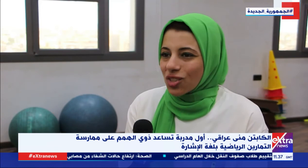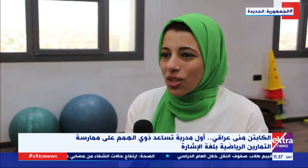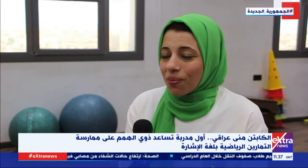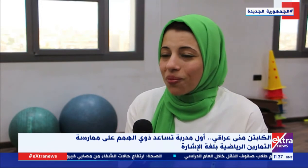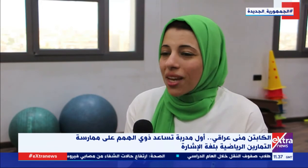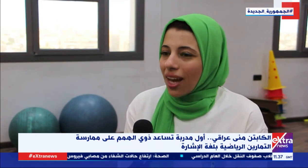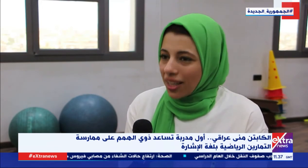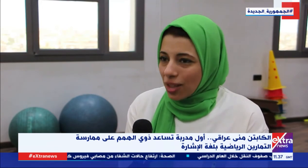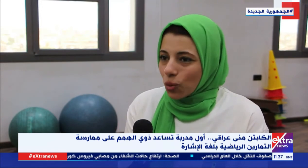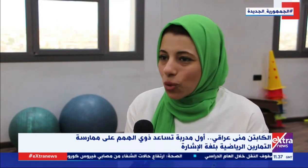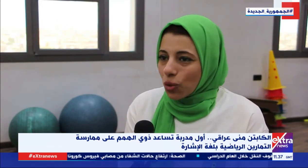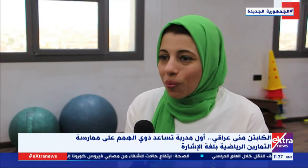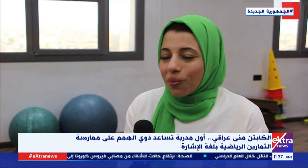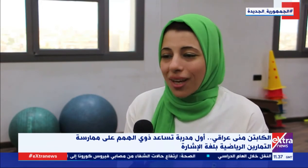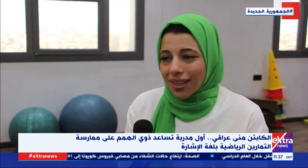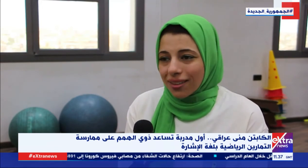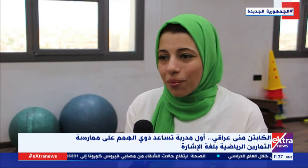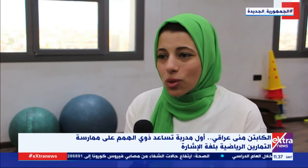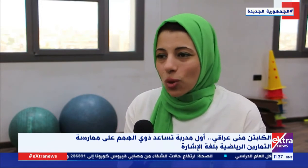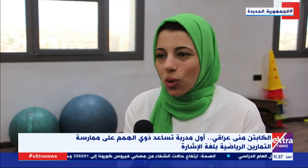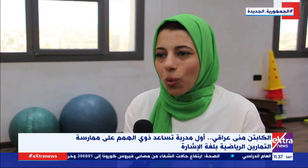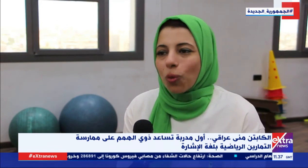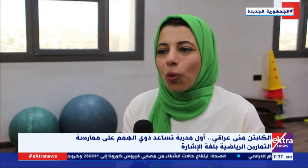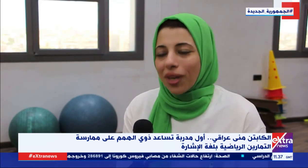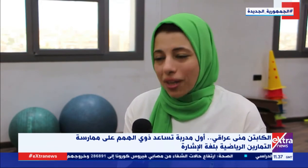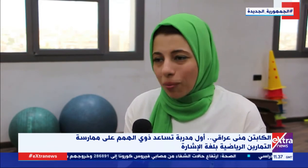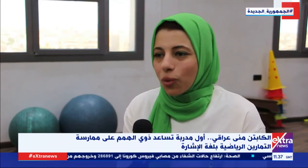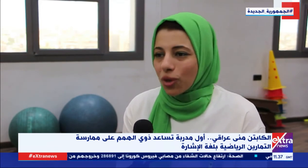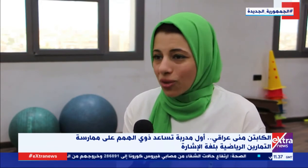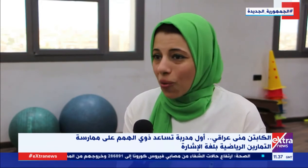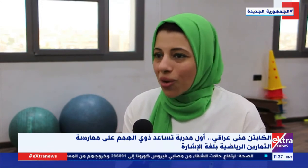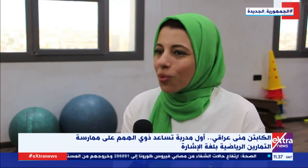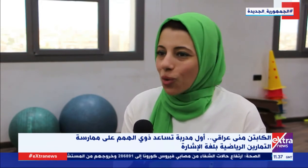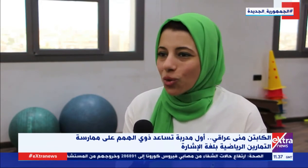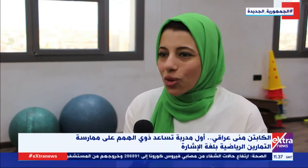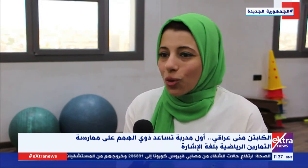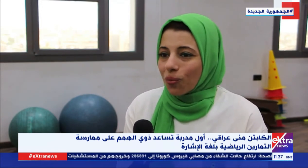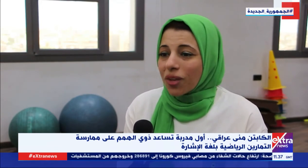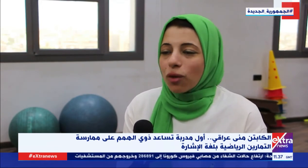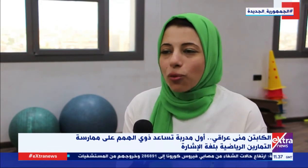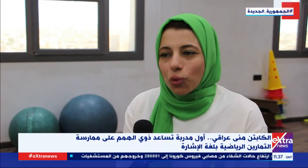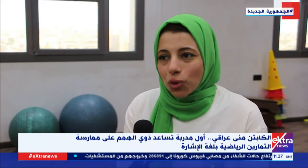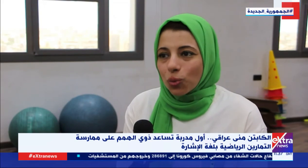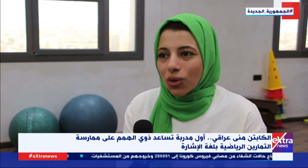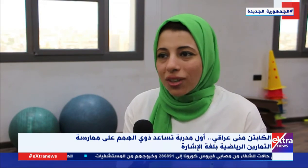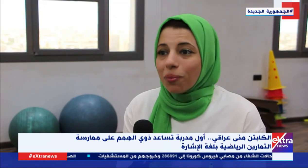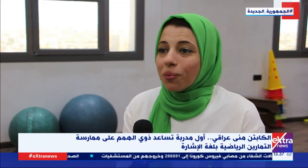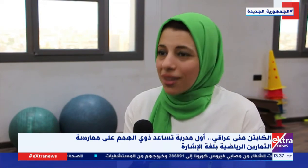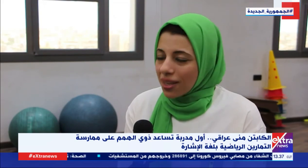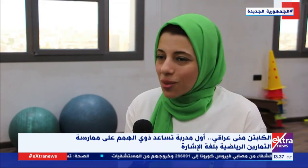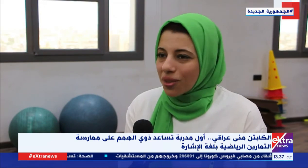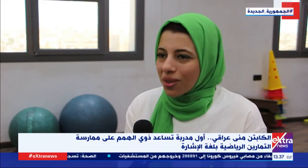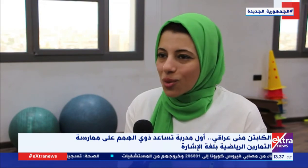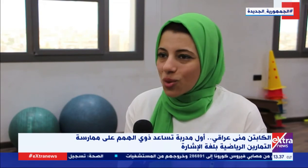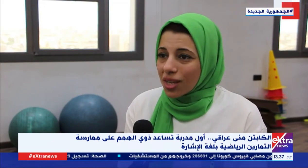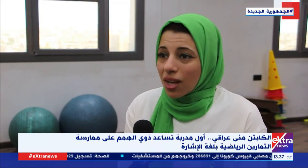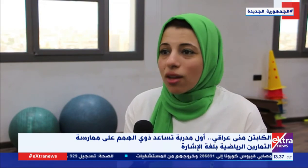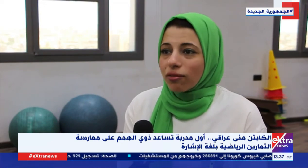الجيم. أكيد وجودهم بيعدل من سلوكهم وبينمي ويطور من قدراتهم في وجود مدرب دارس بتخصصية في